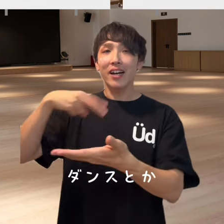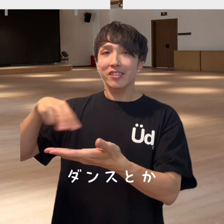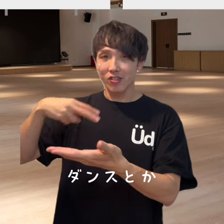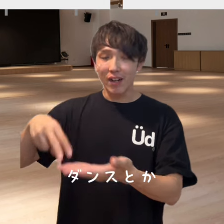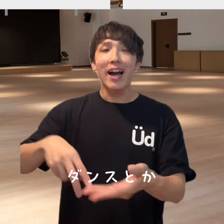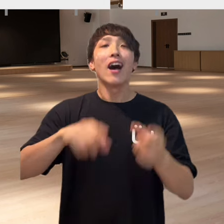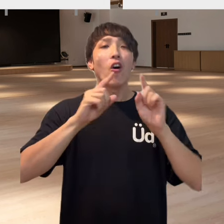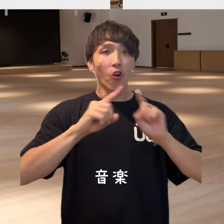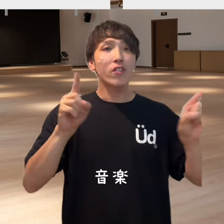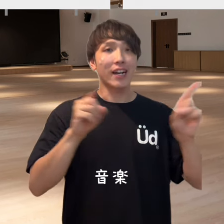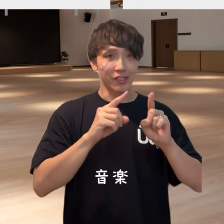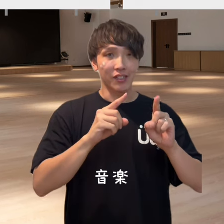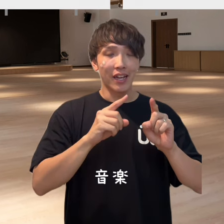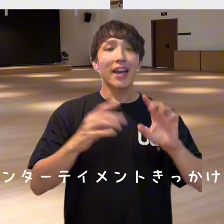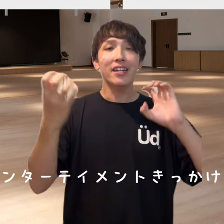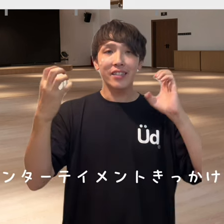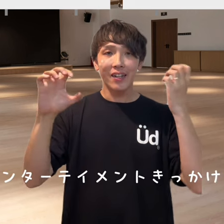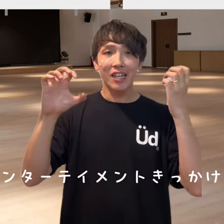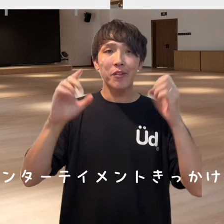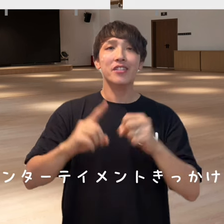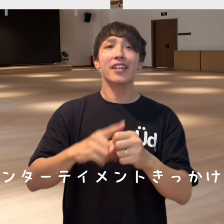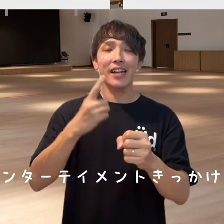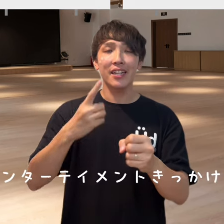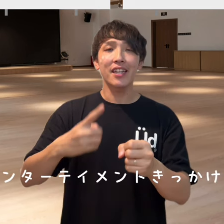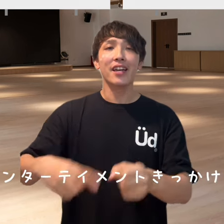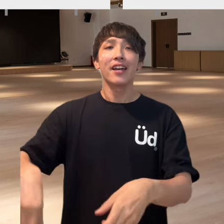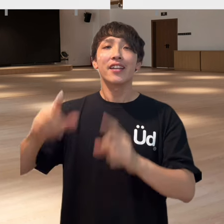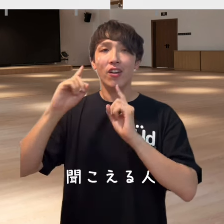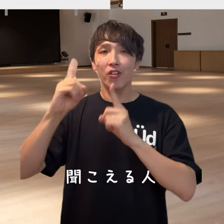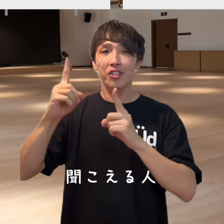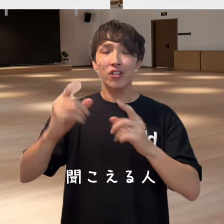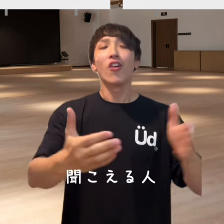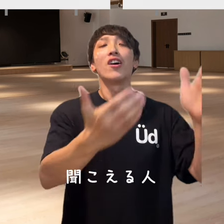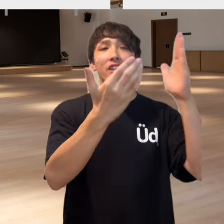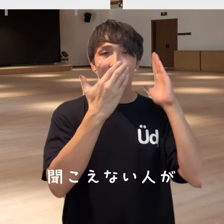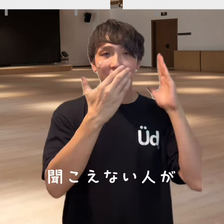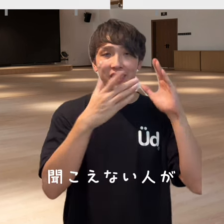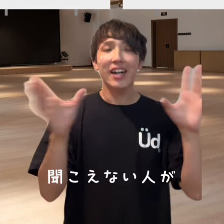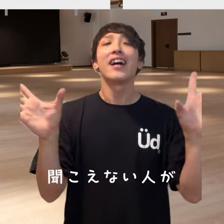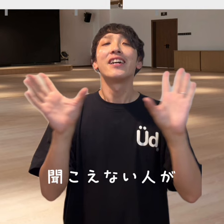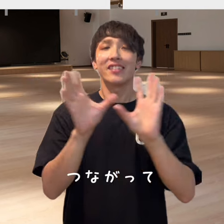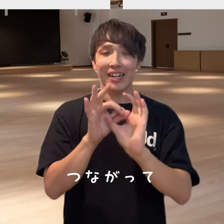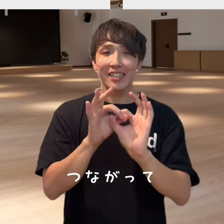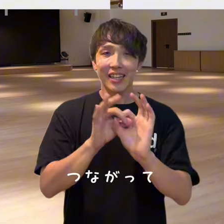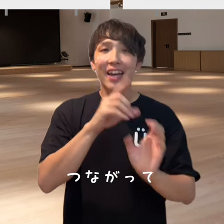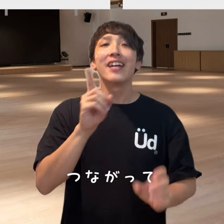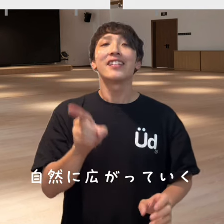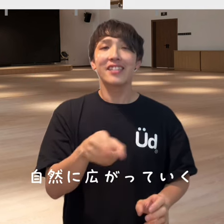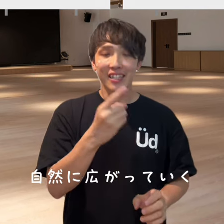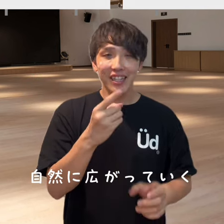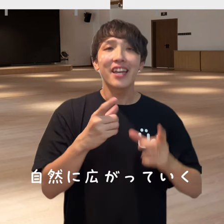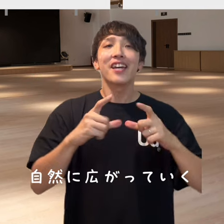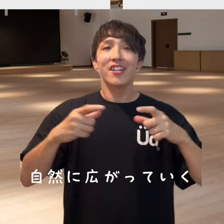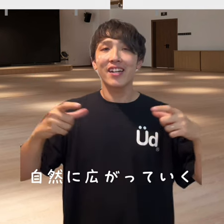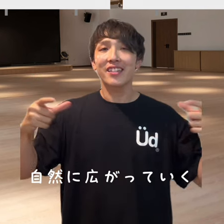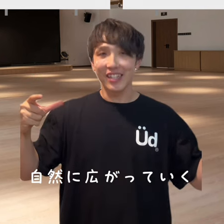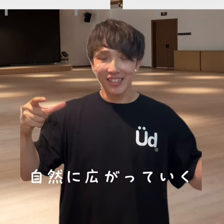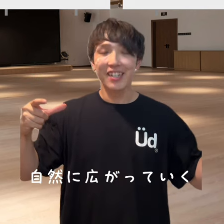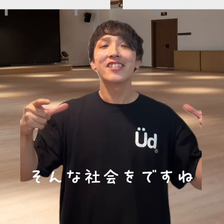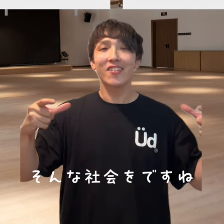スとか音楽、エンターテインメントきっかけに聞こえる人、表現者が繋がって自然に広がっていく、そん